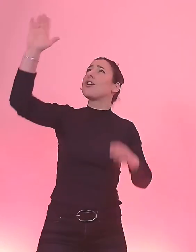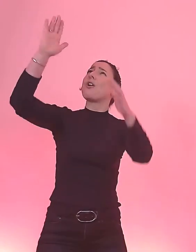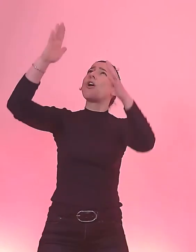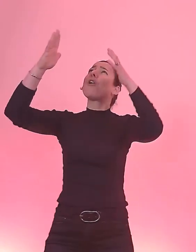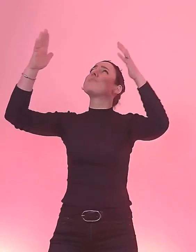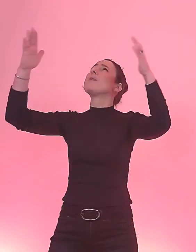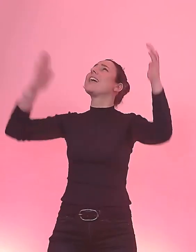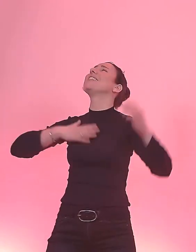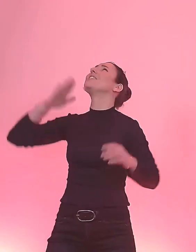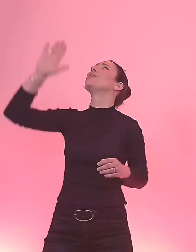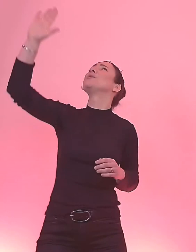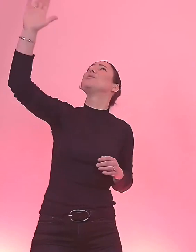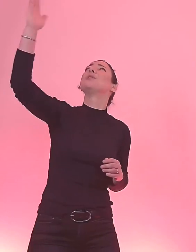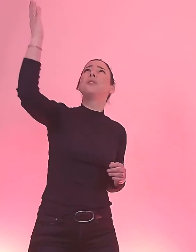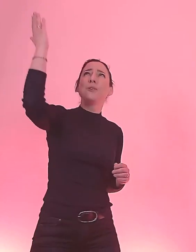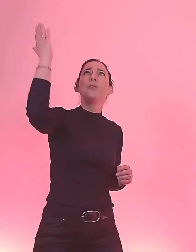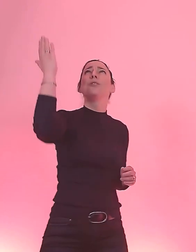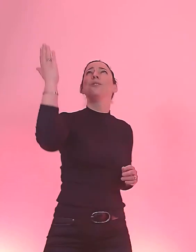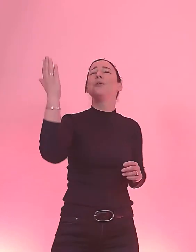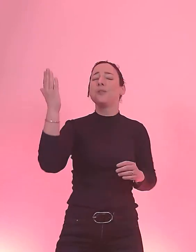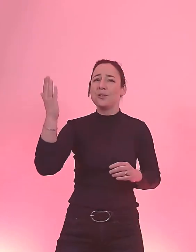god zo gaaf en